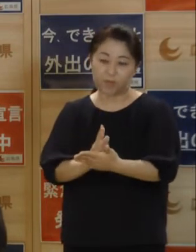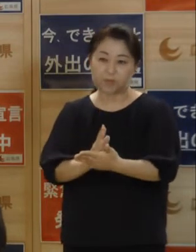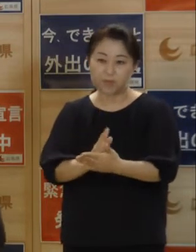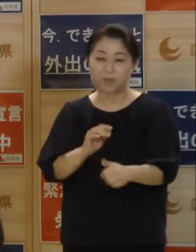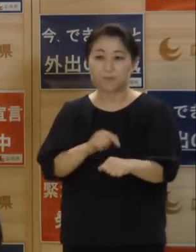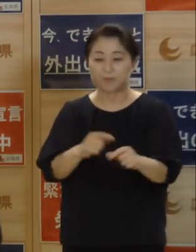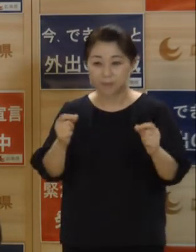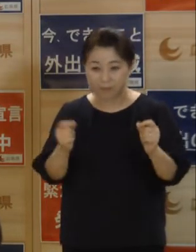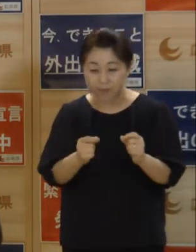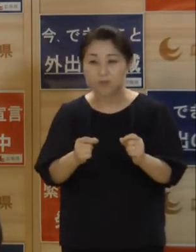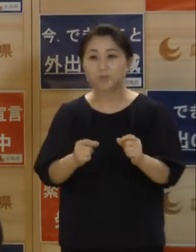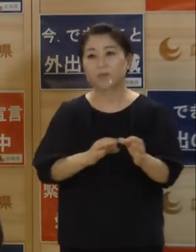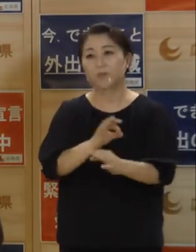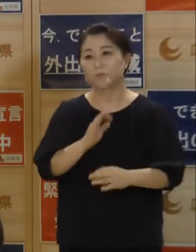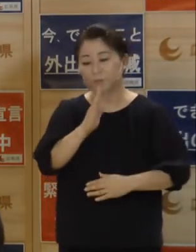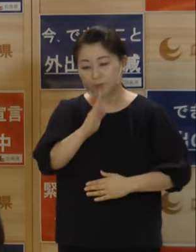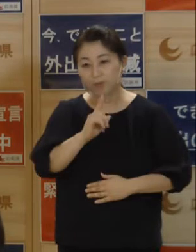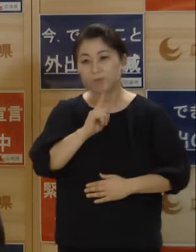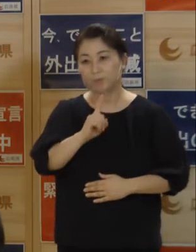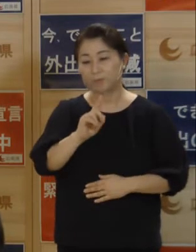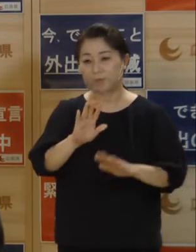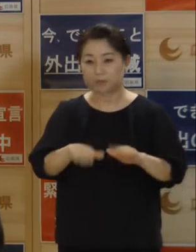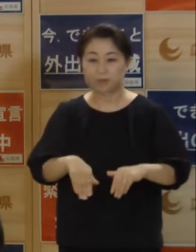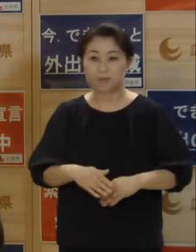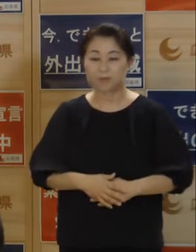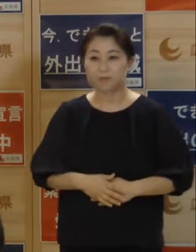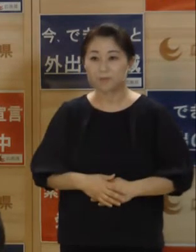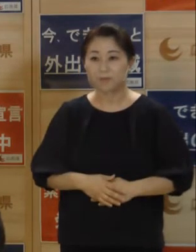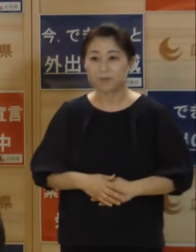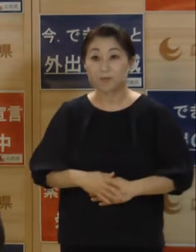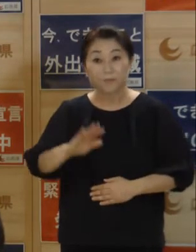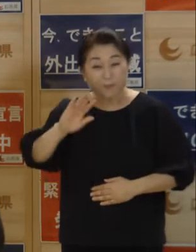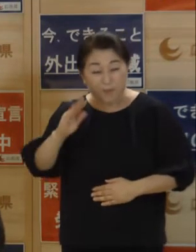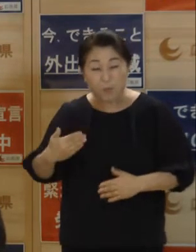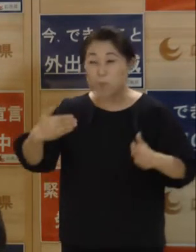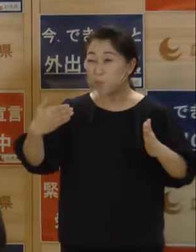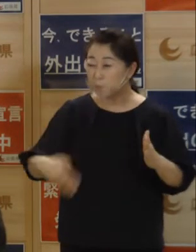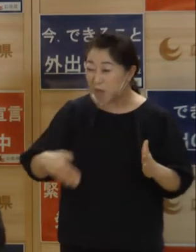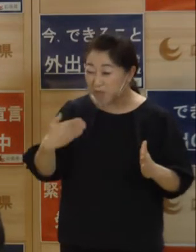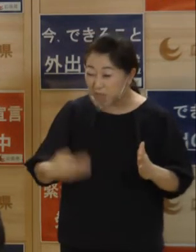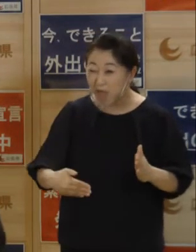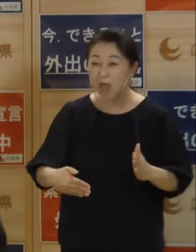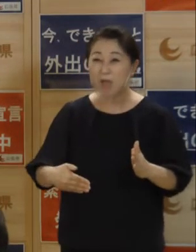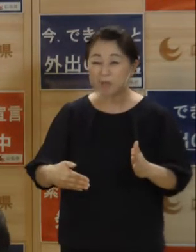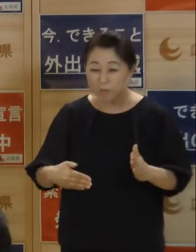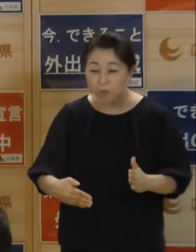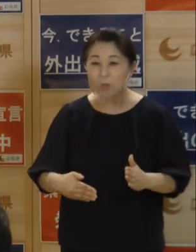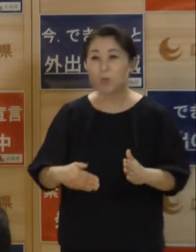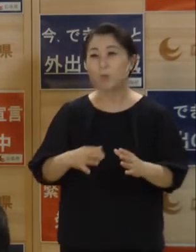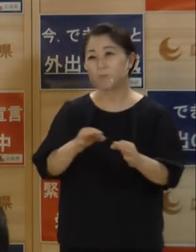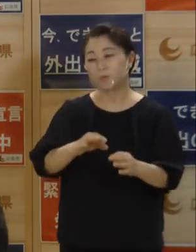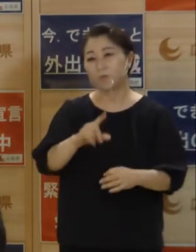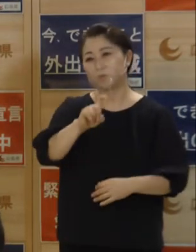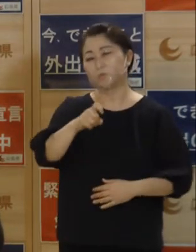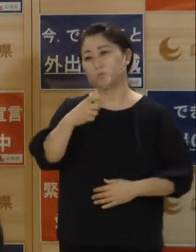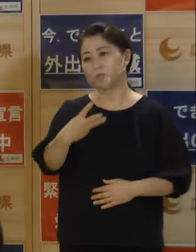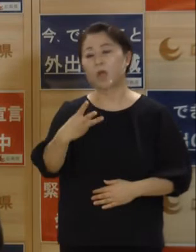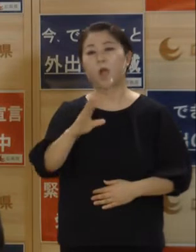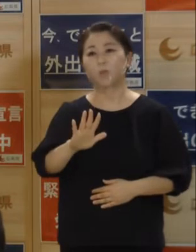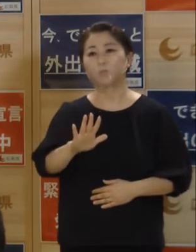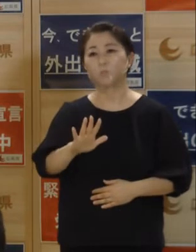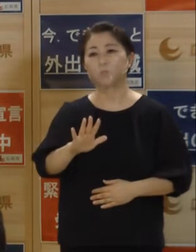というところです。でその上でさらに要請に応じていただけてない店舗が13店舗と現在にござい